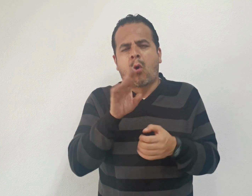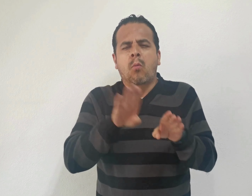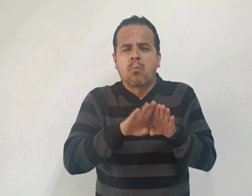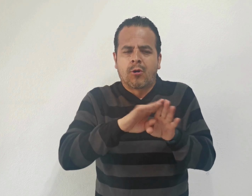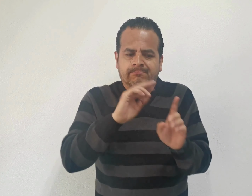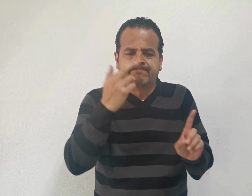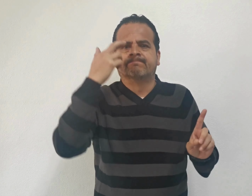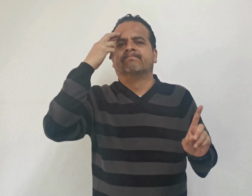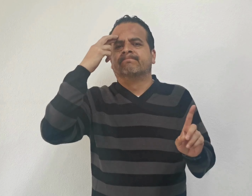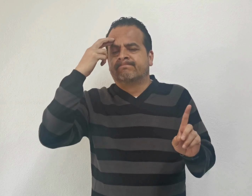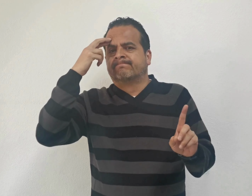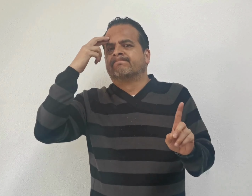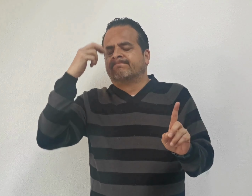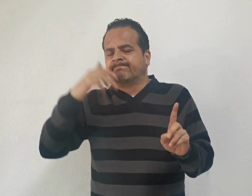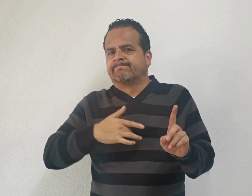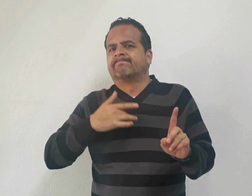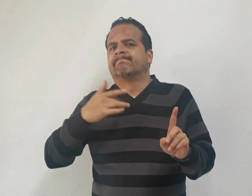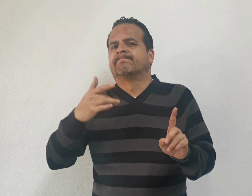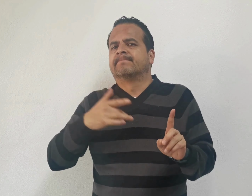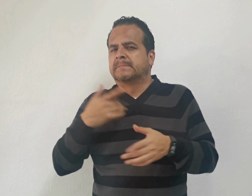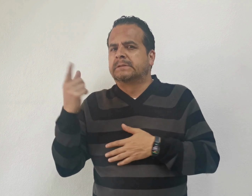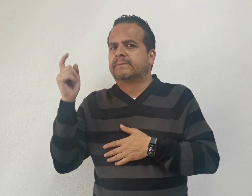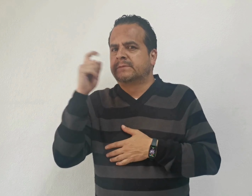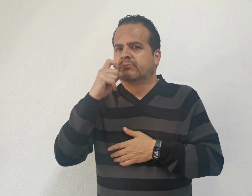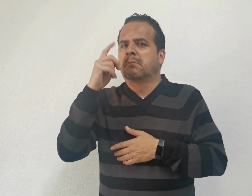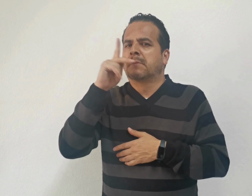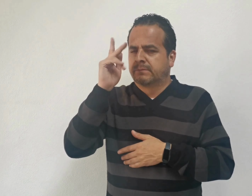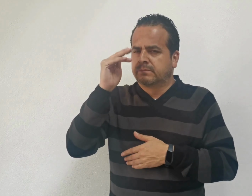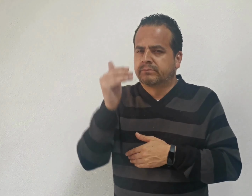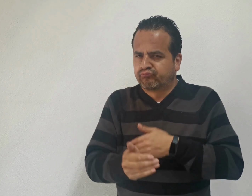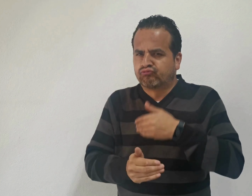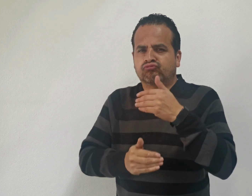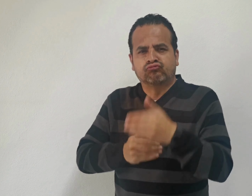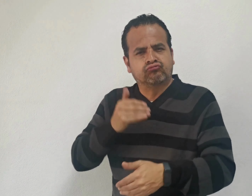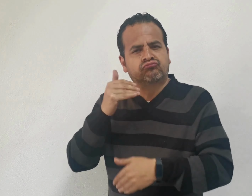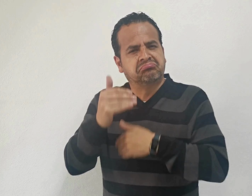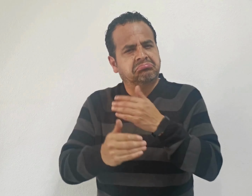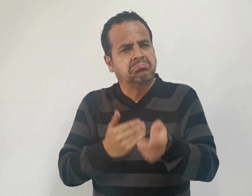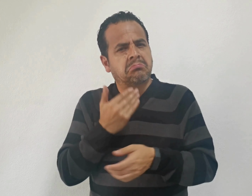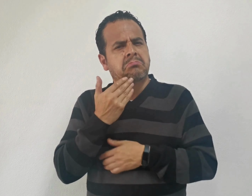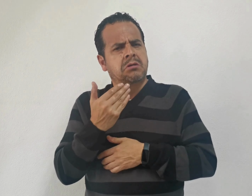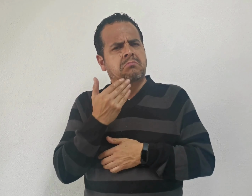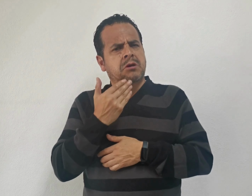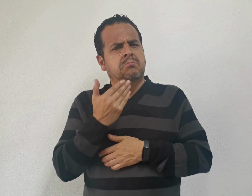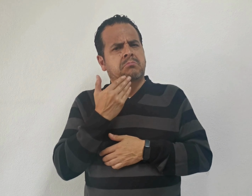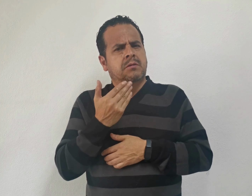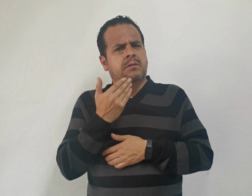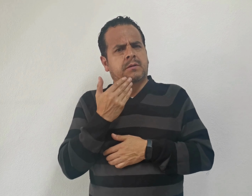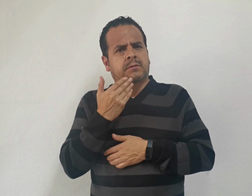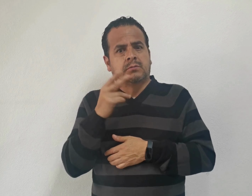no sentirlo como lo estuviste sintiendo como en esta nostalgia de F fue muy difícil pero ya pasó